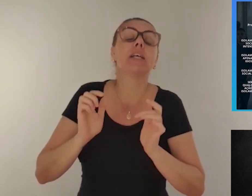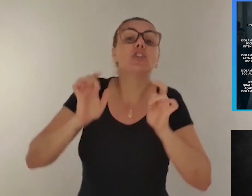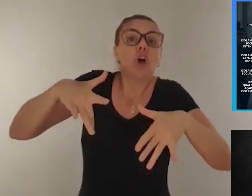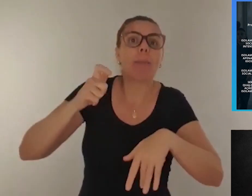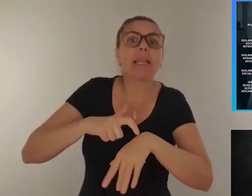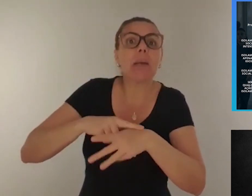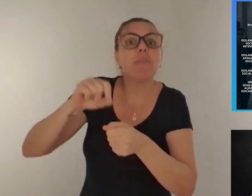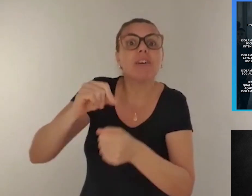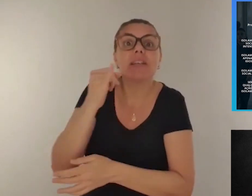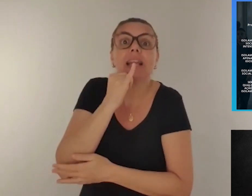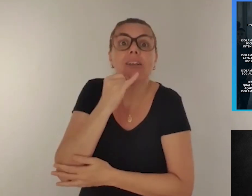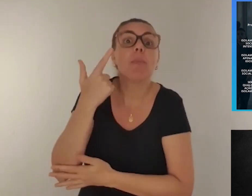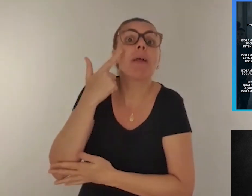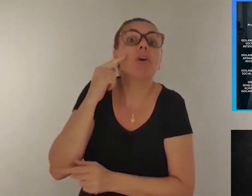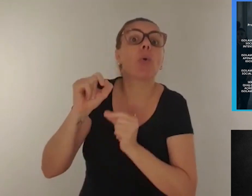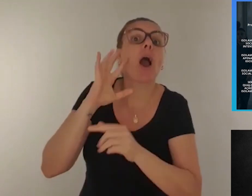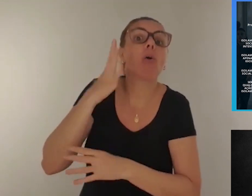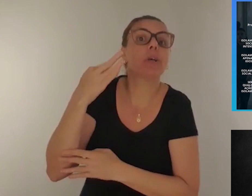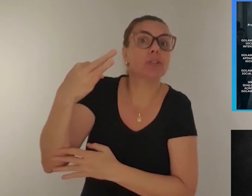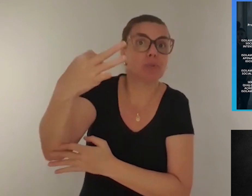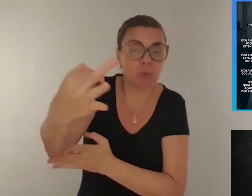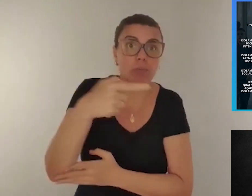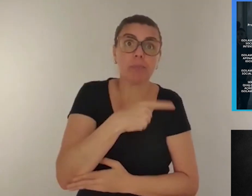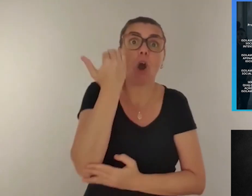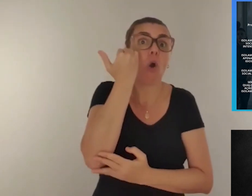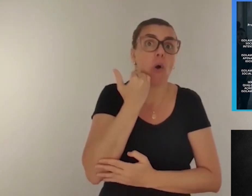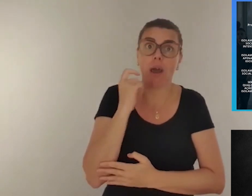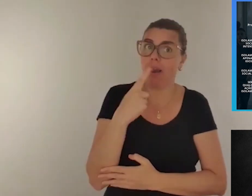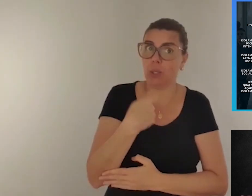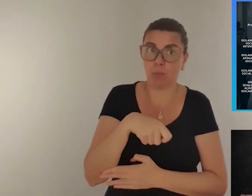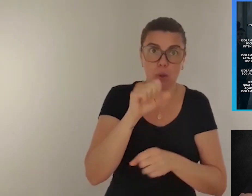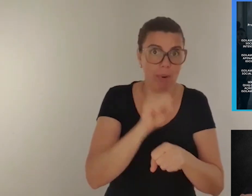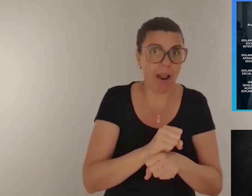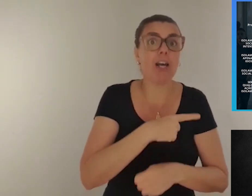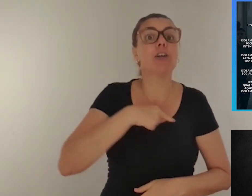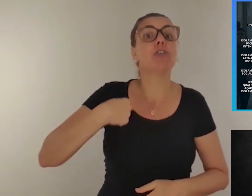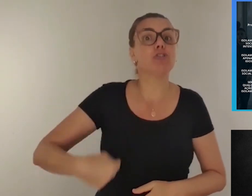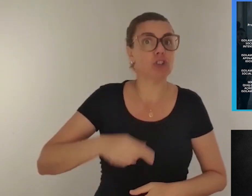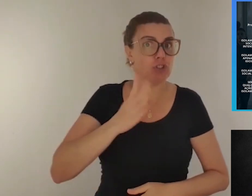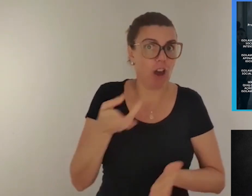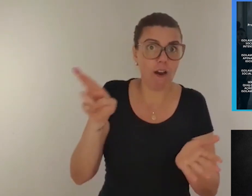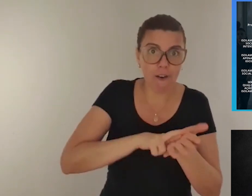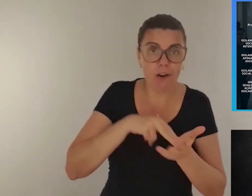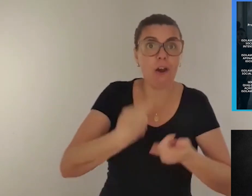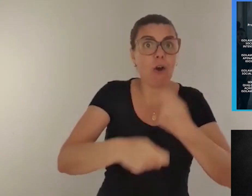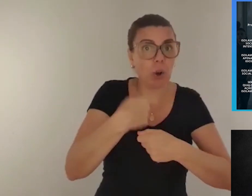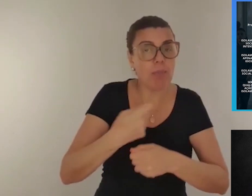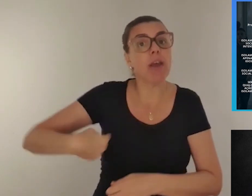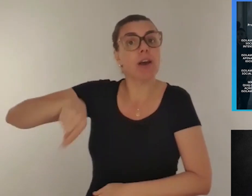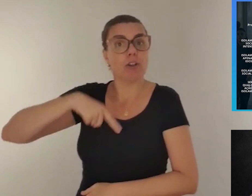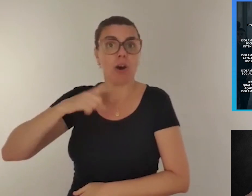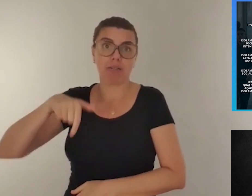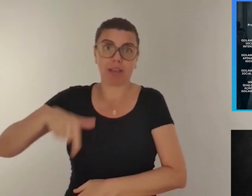ter dado tempo para produzir mais testes para a gente entender o cenário. A Coreia do Sul está lidando com o problema sem precisar parar, a China já está